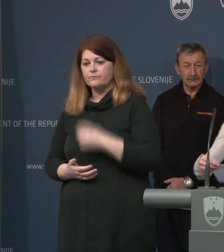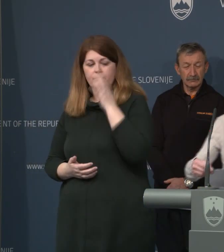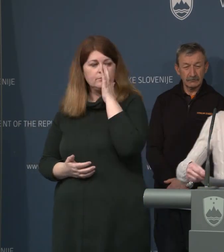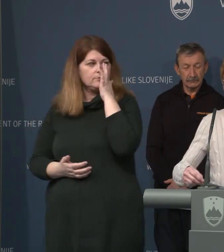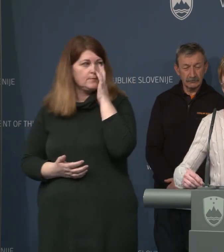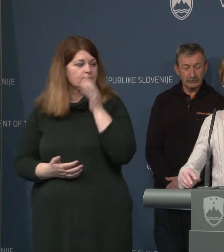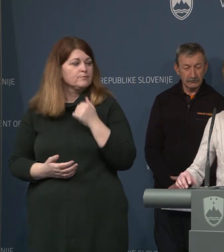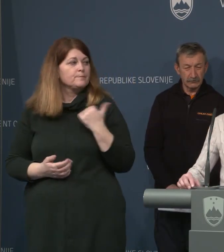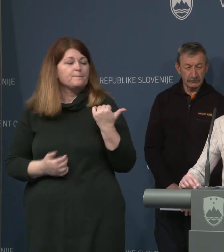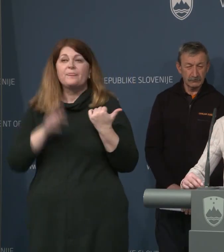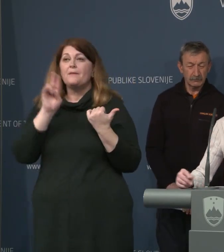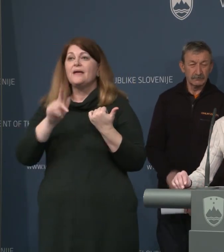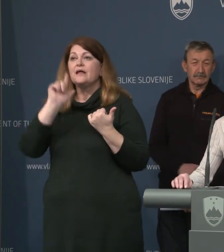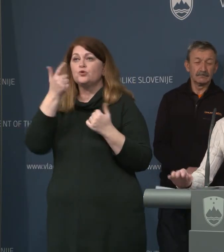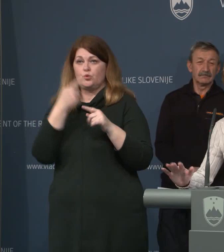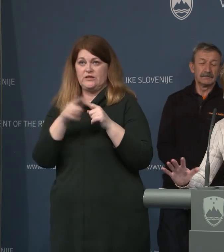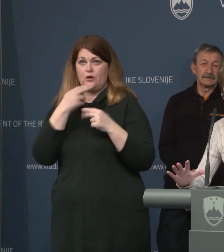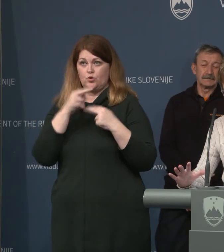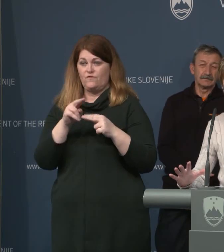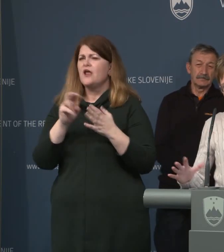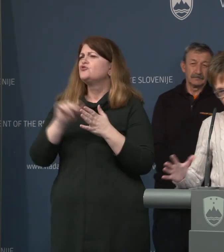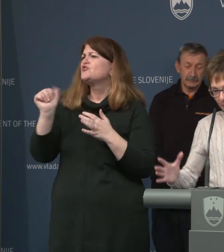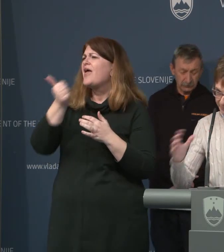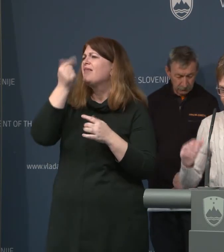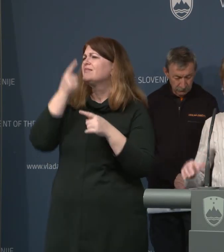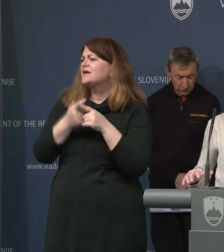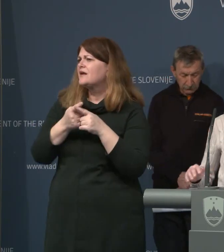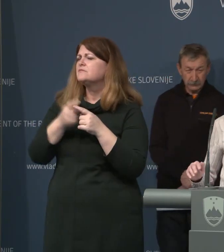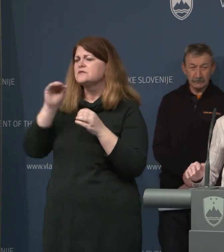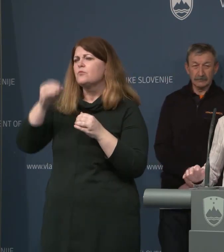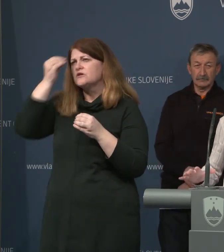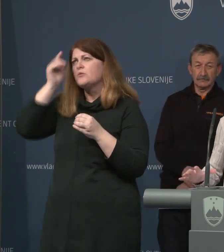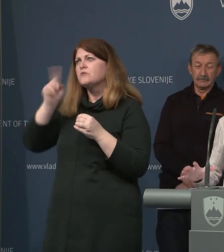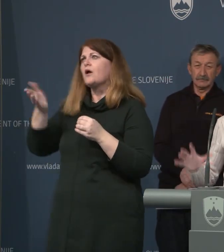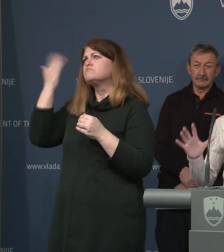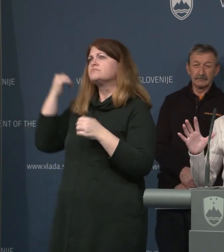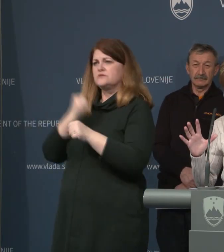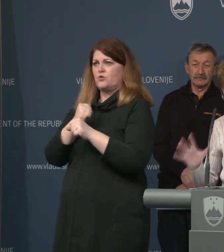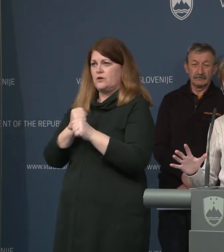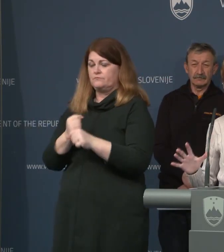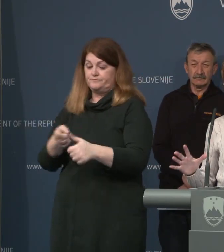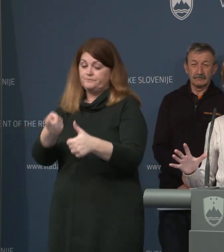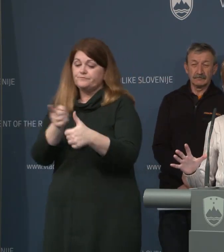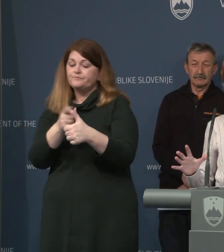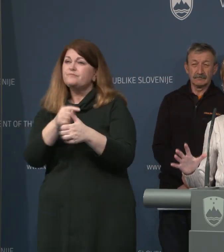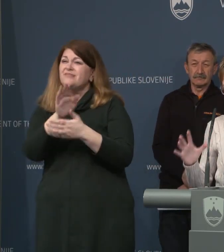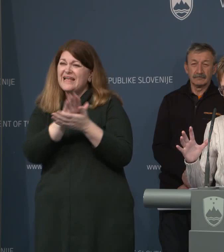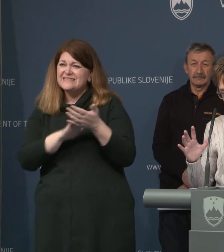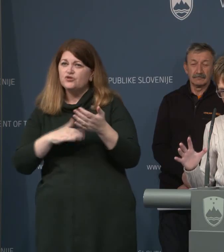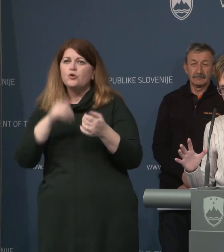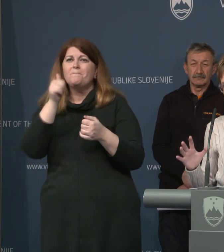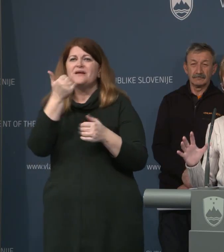Nisem imela drugi del odgovora, ne? Torej še enkrat moramo malo se spomniti, kaj smo počeli. Pri prvih primerih